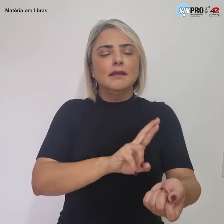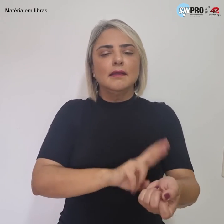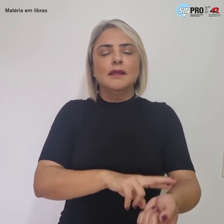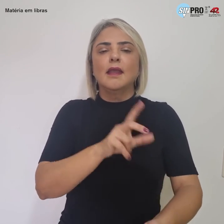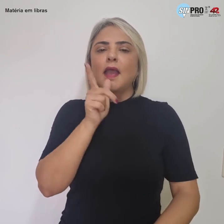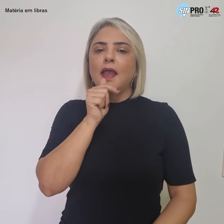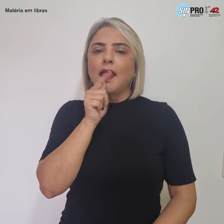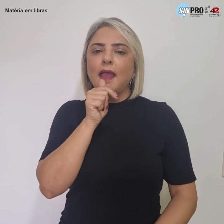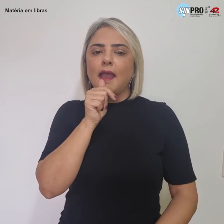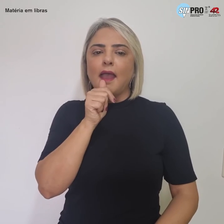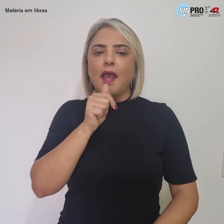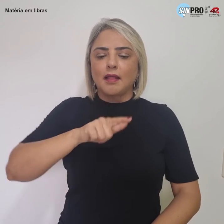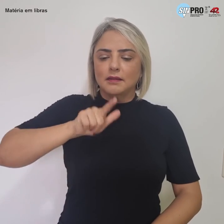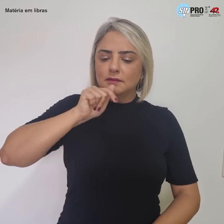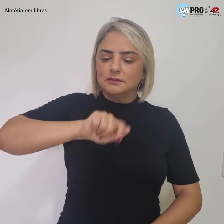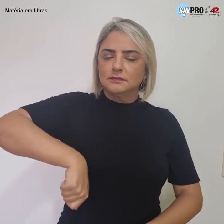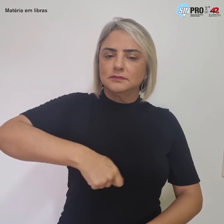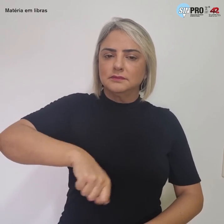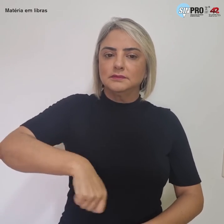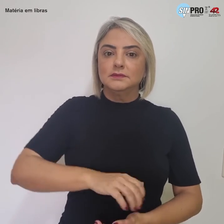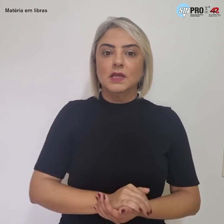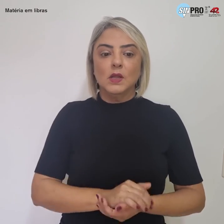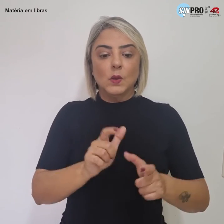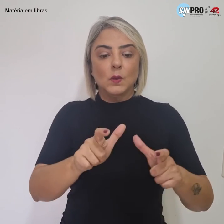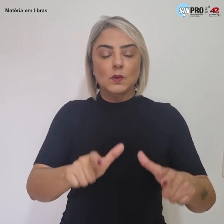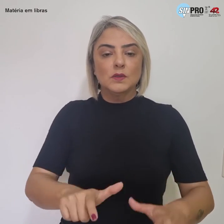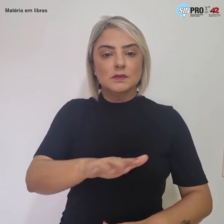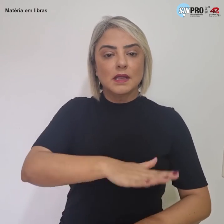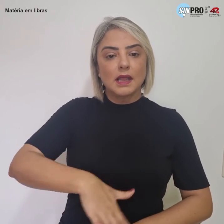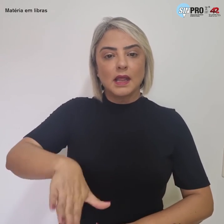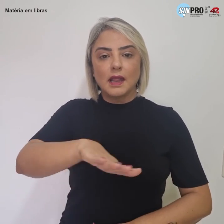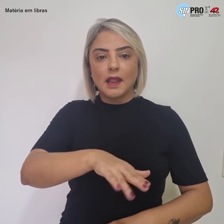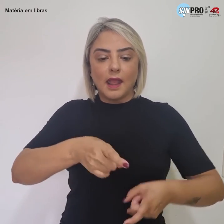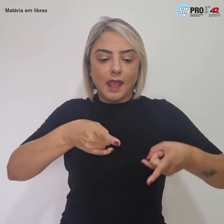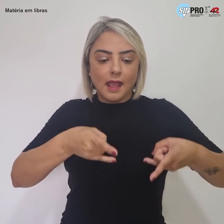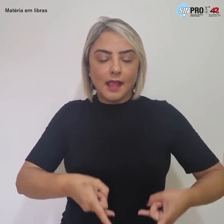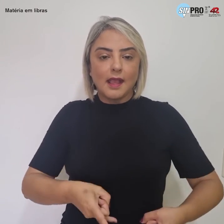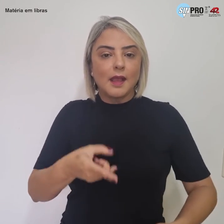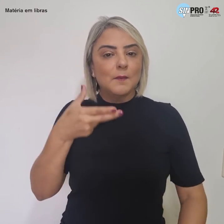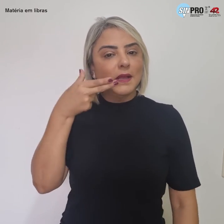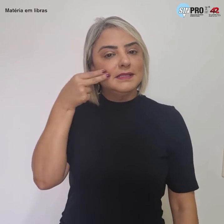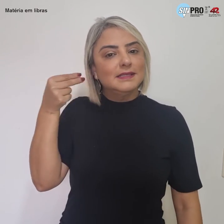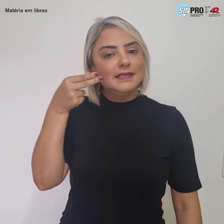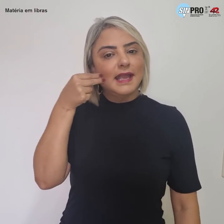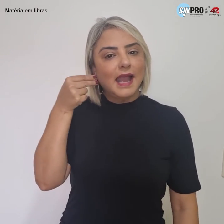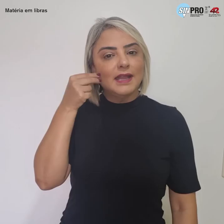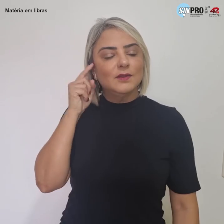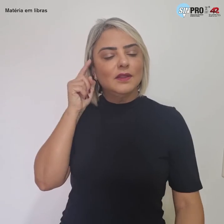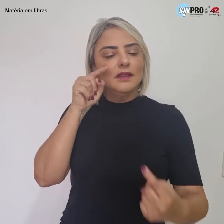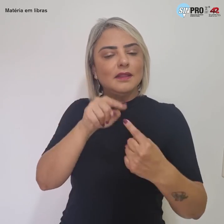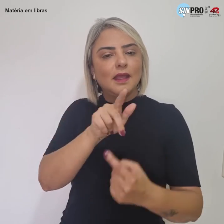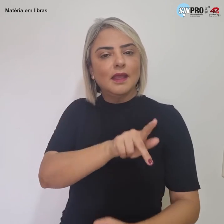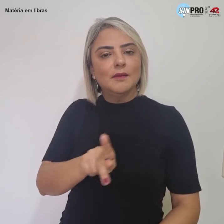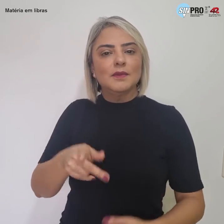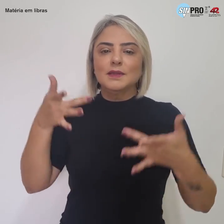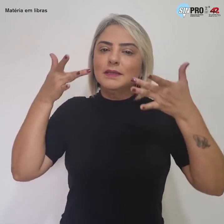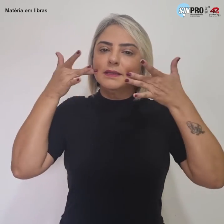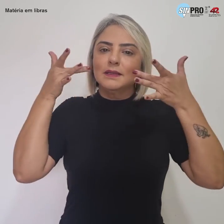com macarrões. No espaço Cama de Gatos, ideia da professora de teatro, Beth